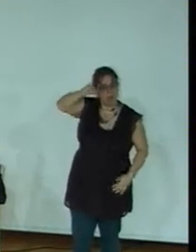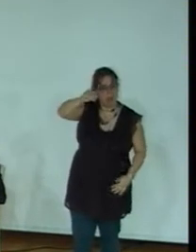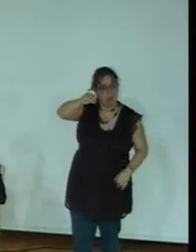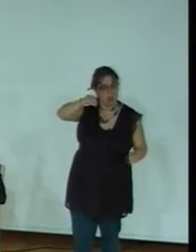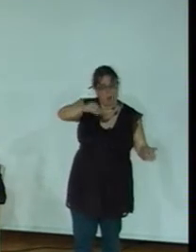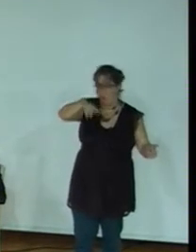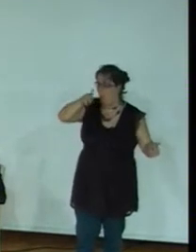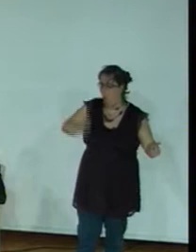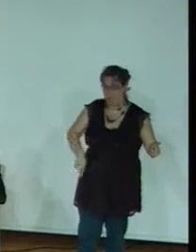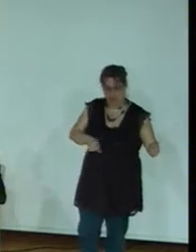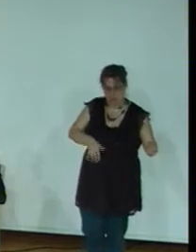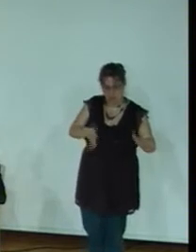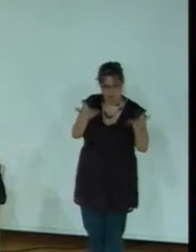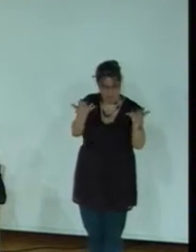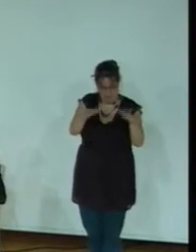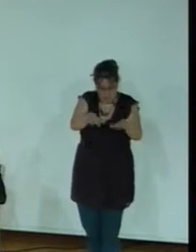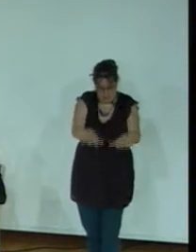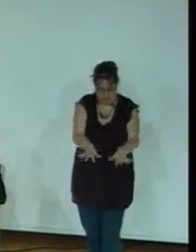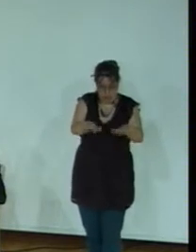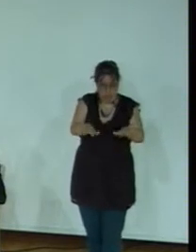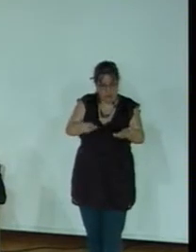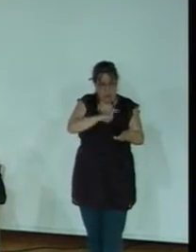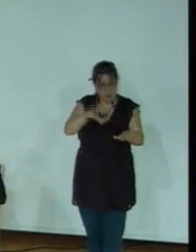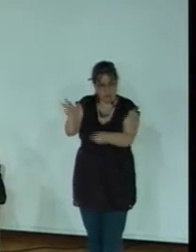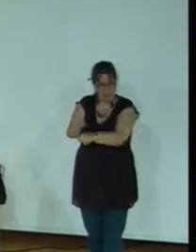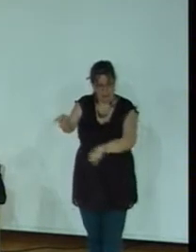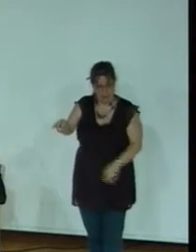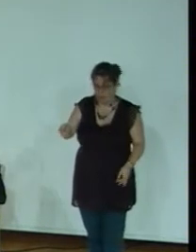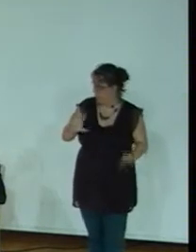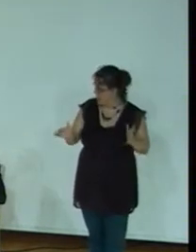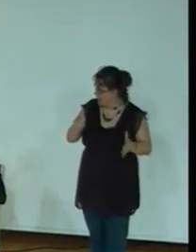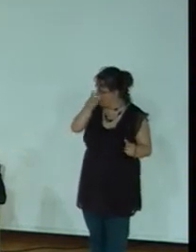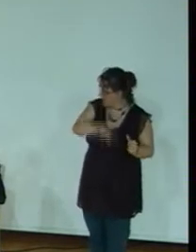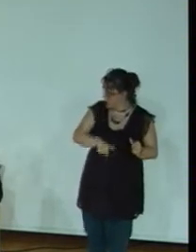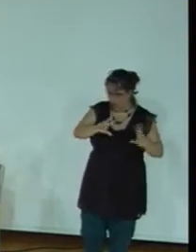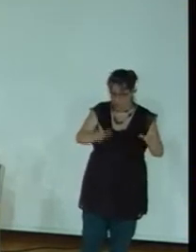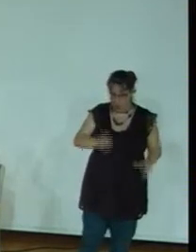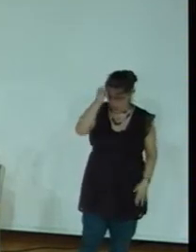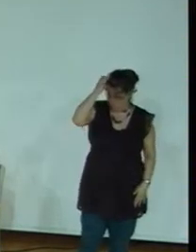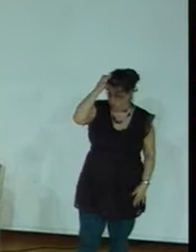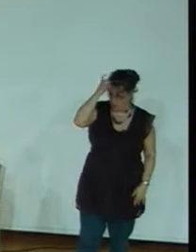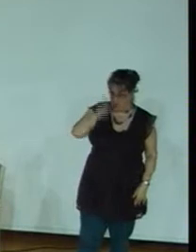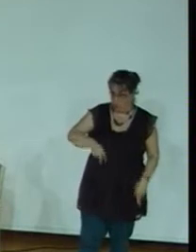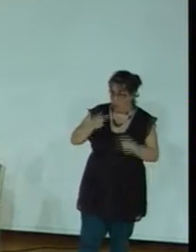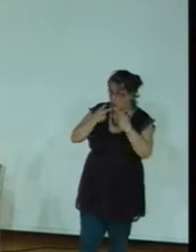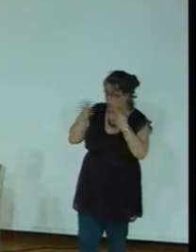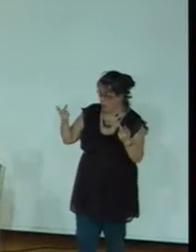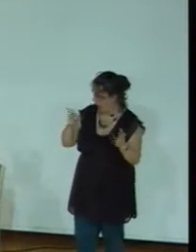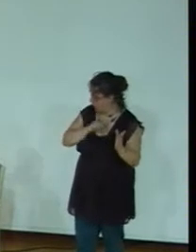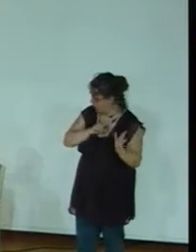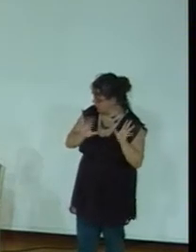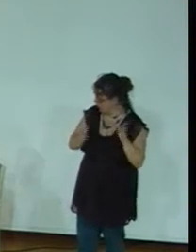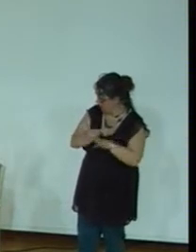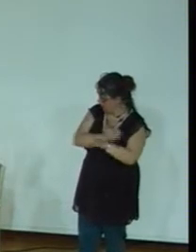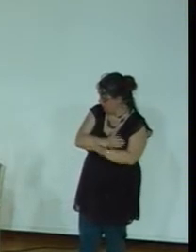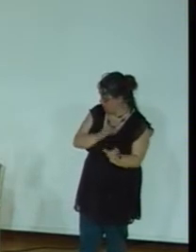tant qu'informaticien, on ne doit pas faire l'objet d'une déclaration de police. Alors, je ne sais pas si l'informaticien est une arme par destination, c'est peut-être